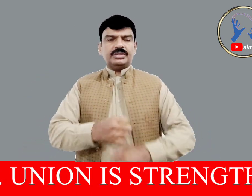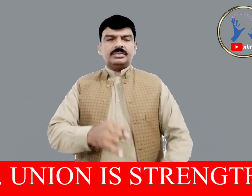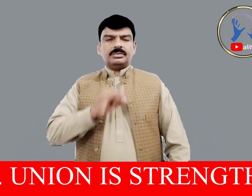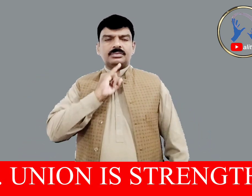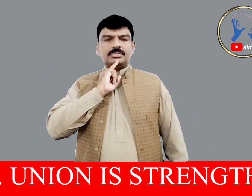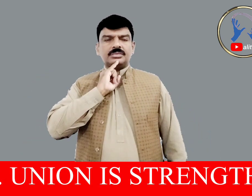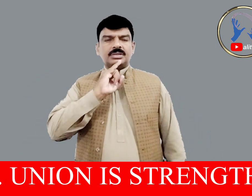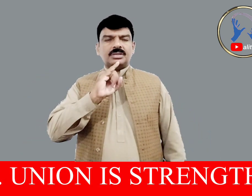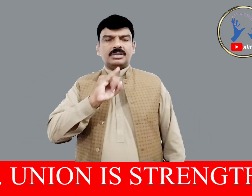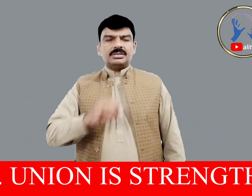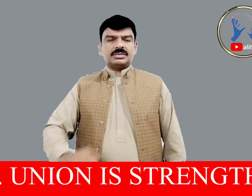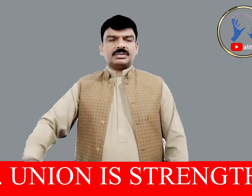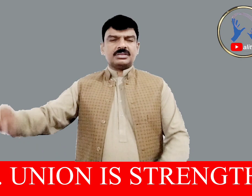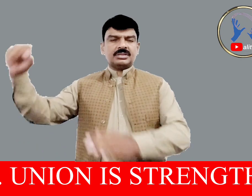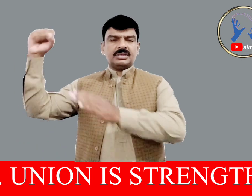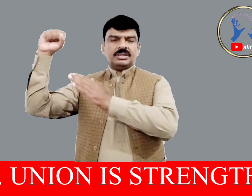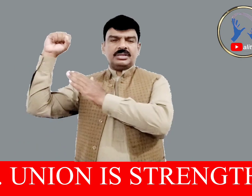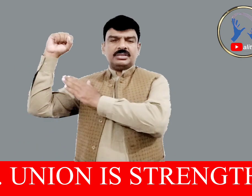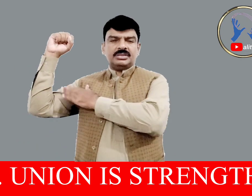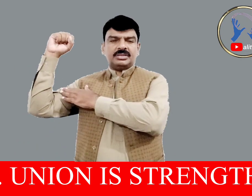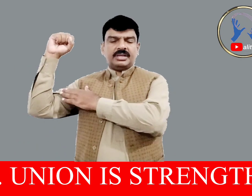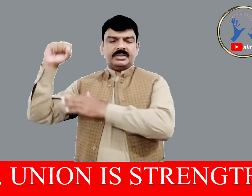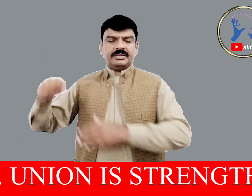यूनियन is strength.